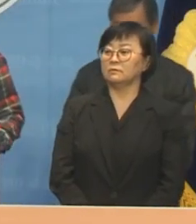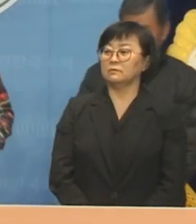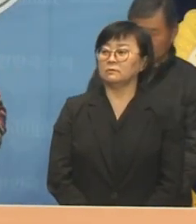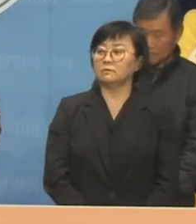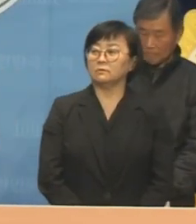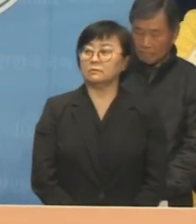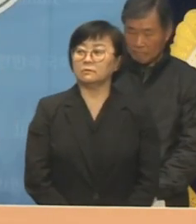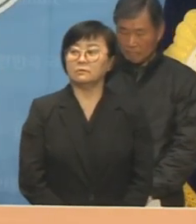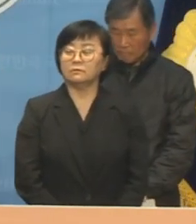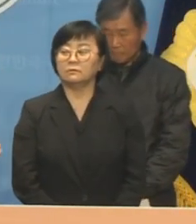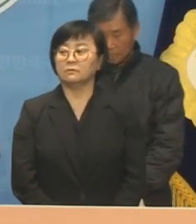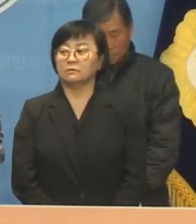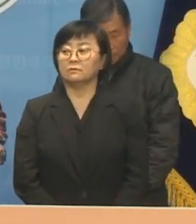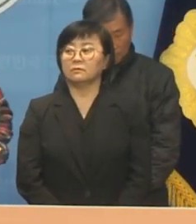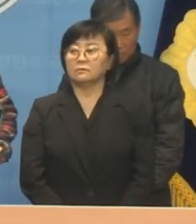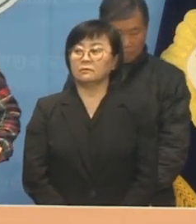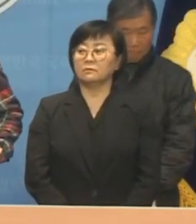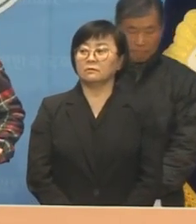네.